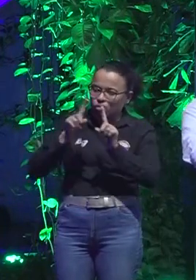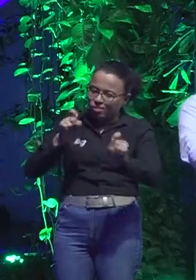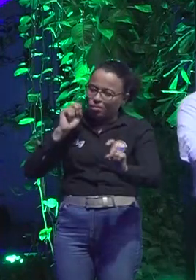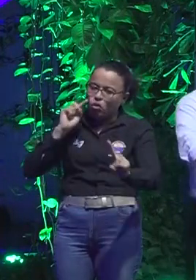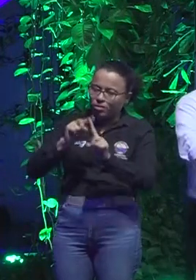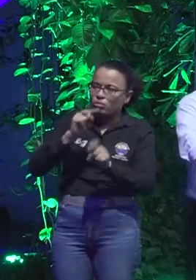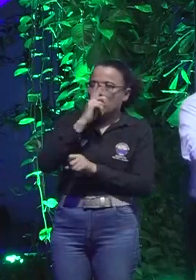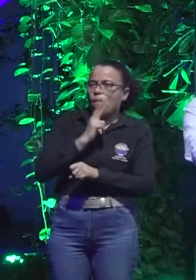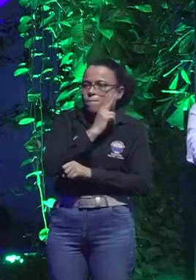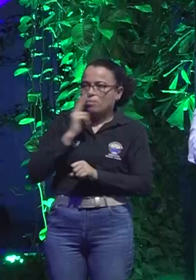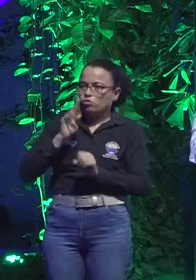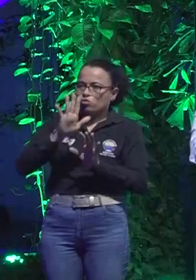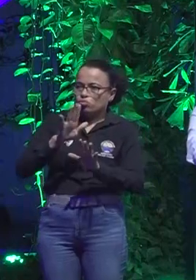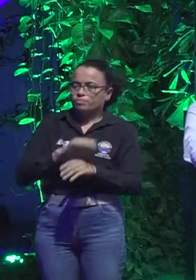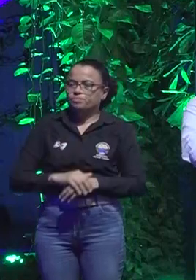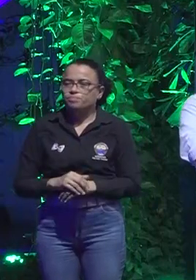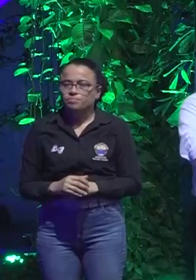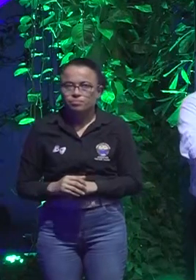Sigamos.